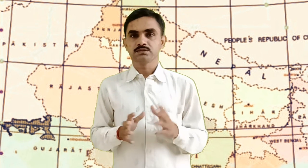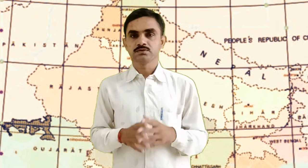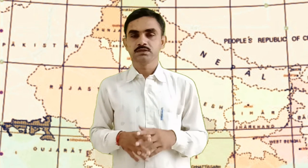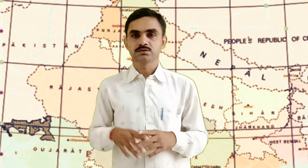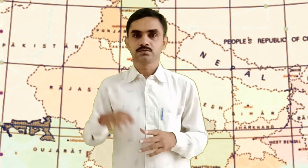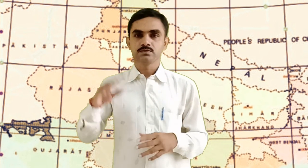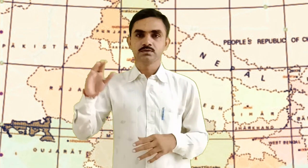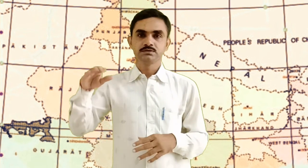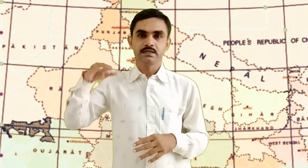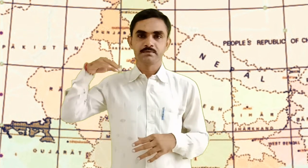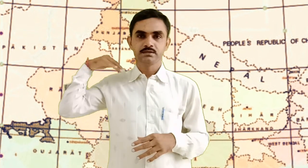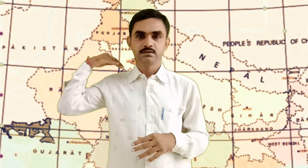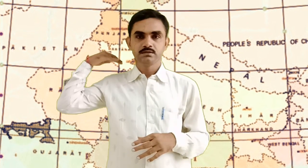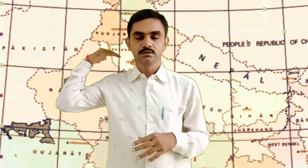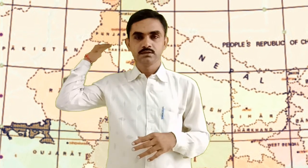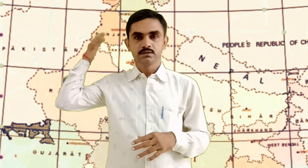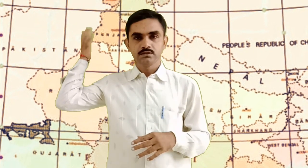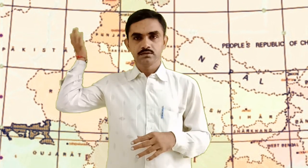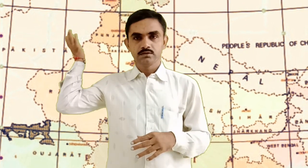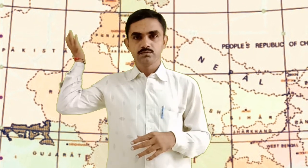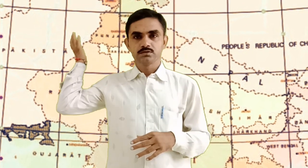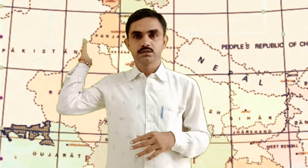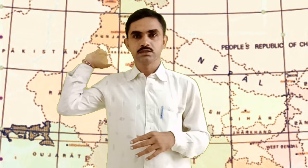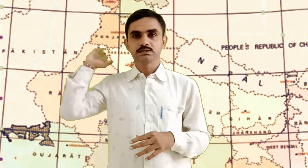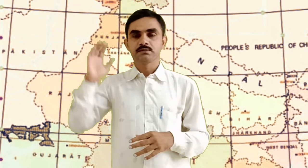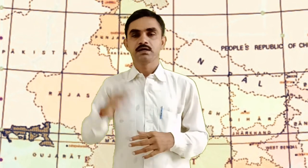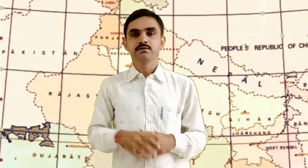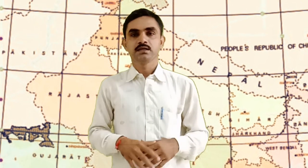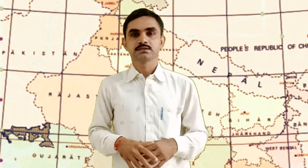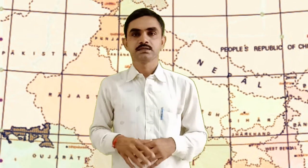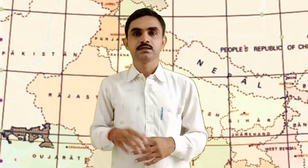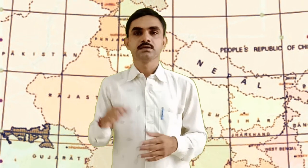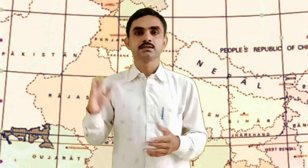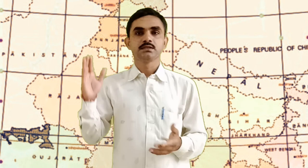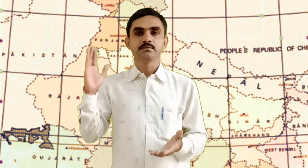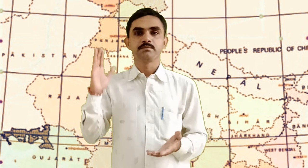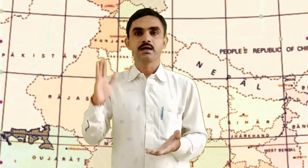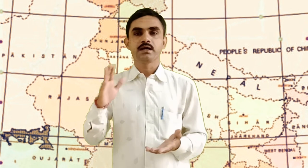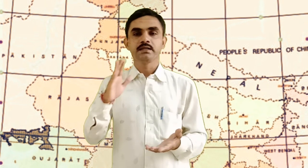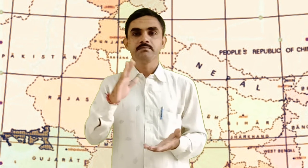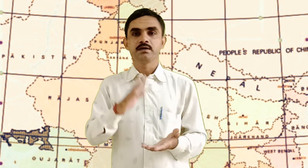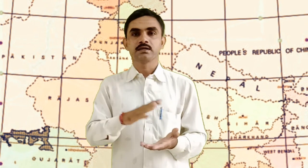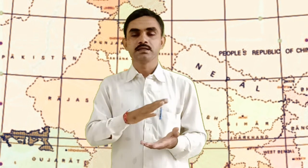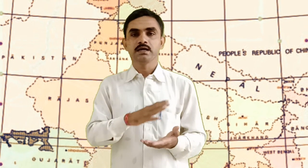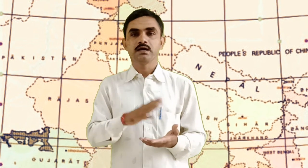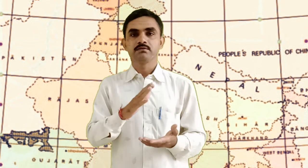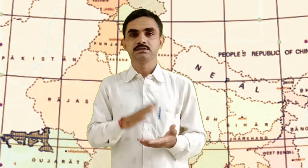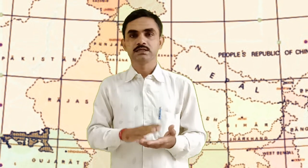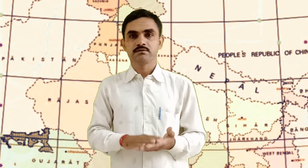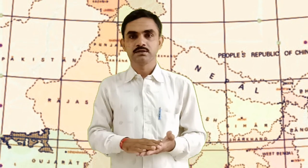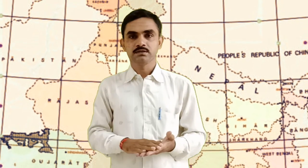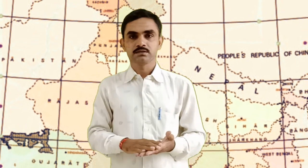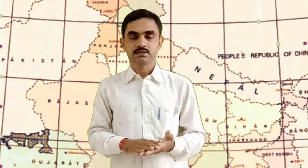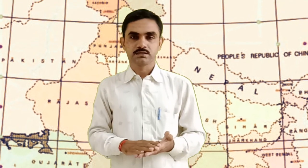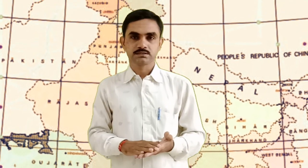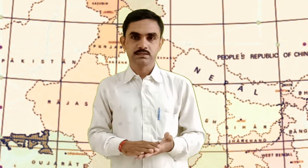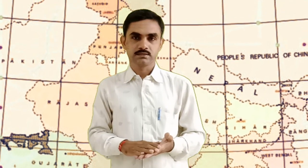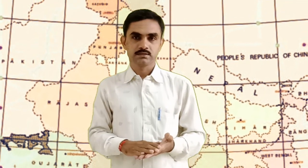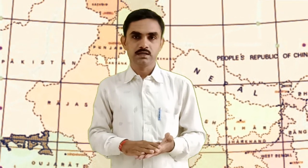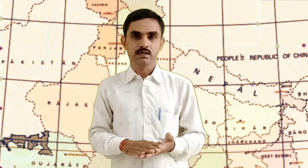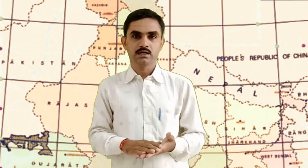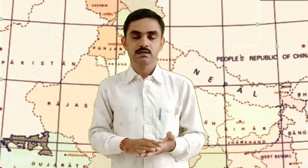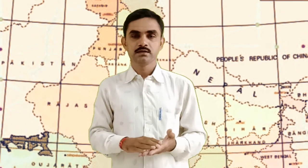દેશો, પાડોશી દેશો જે આપણે ઉત્તર દિશામાં આવેલા છે તે પહાડી માર્ગે આવન જાવન